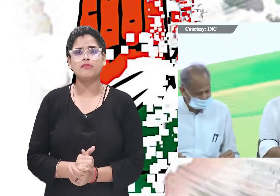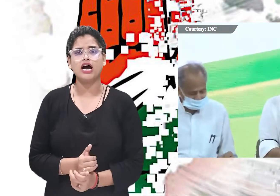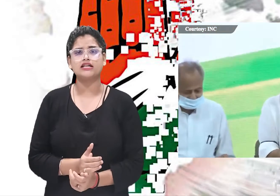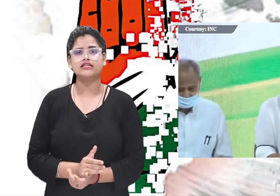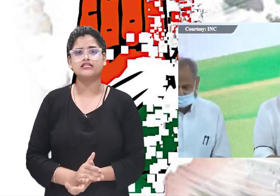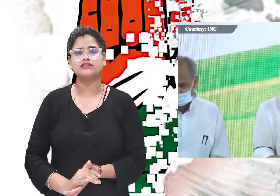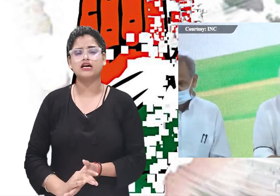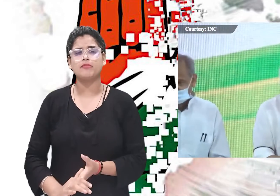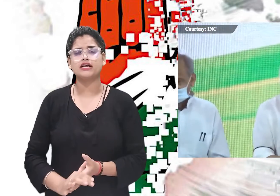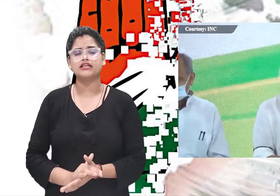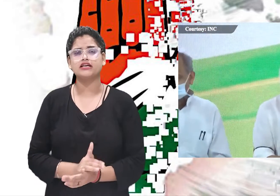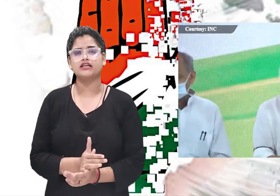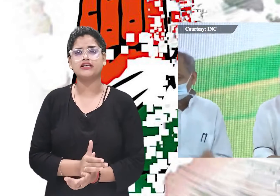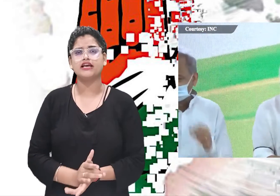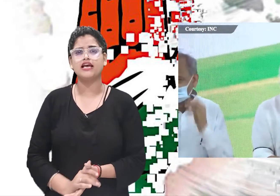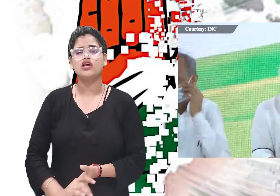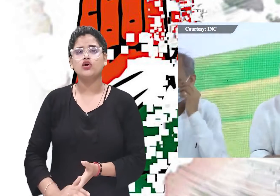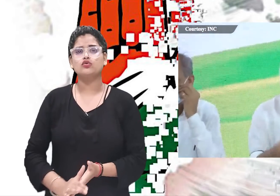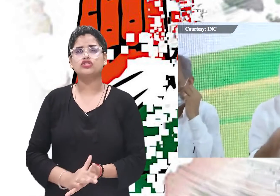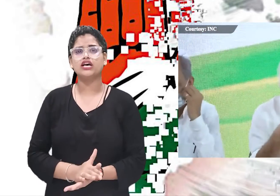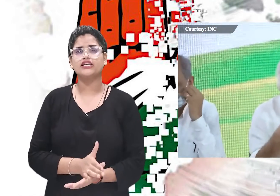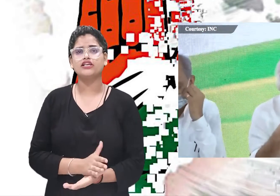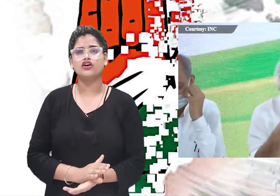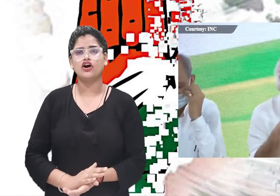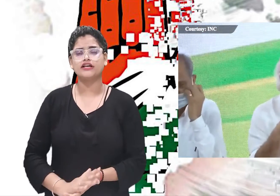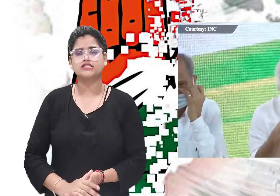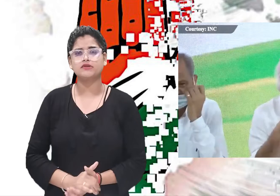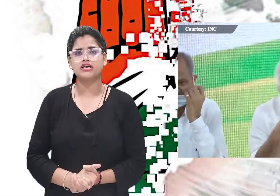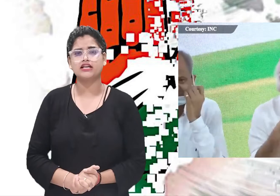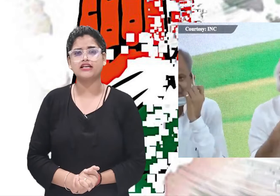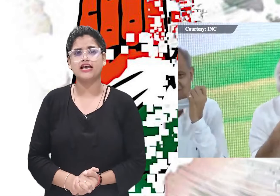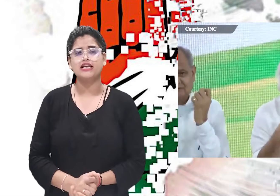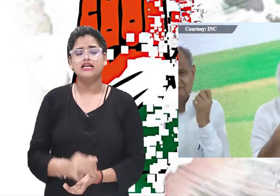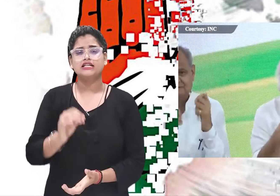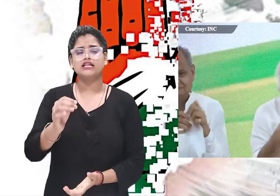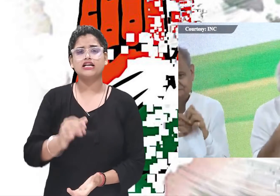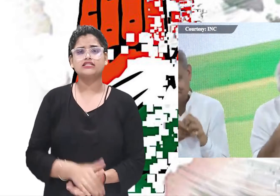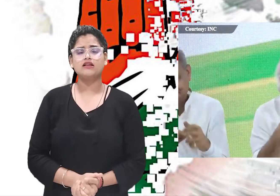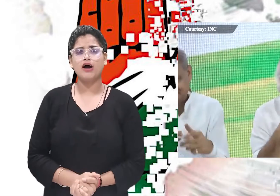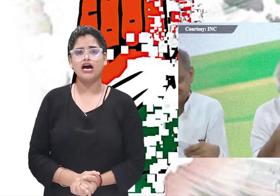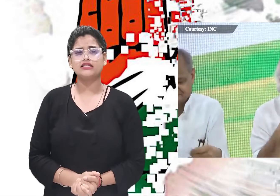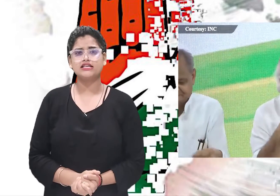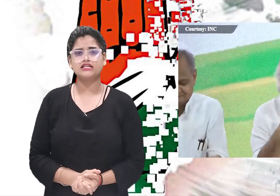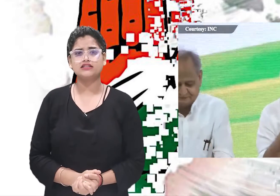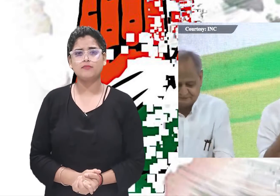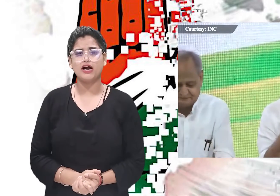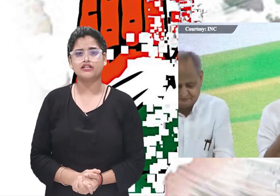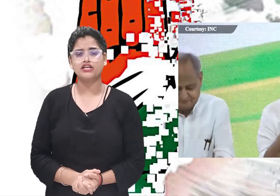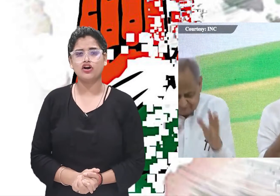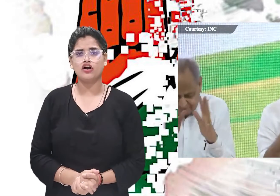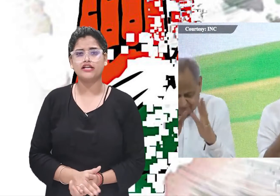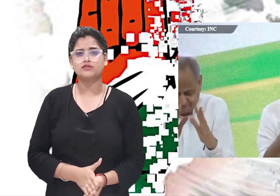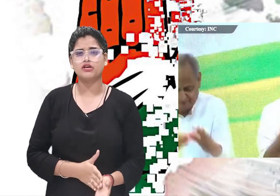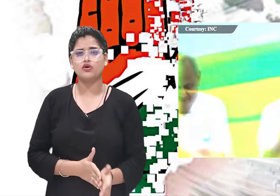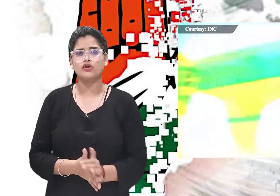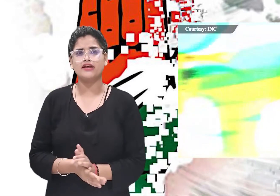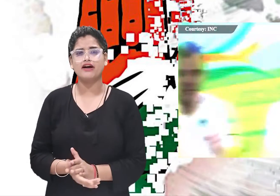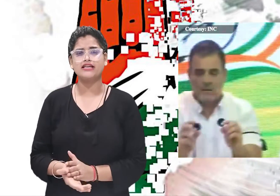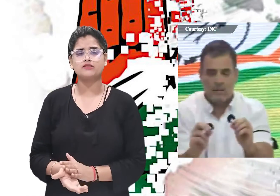भारतीय जनता पार्टी कर रही है उतना ही कांग्रेस भी कर रही है दरअसल भारतीय जनता पार्टी कांग्रेस में होने वाले